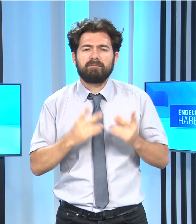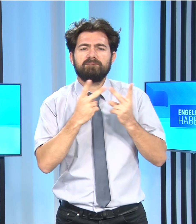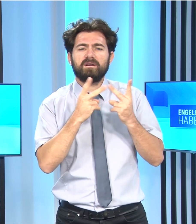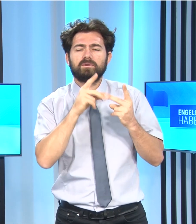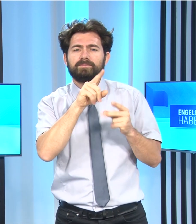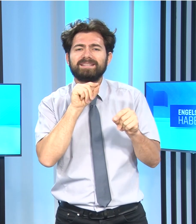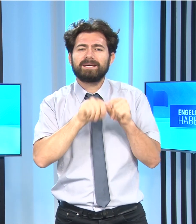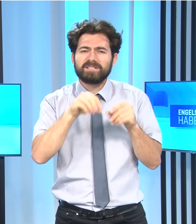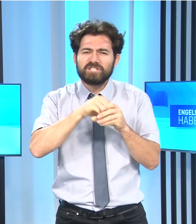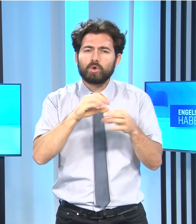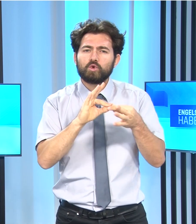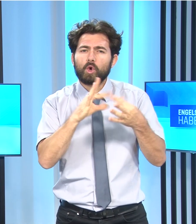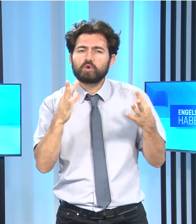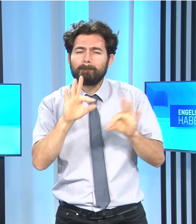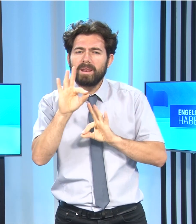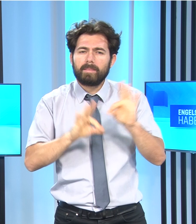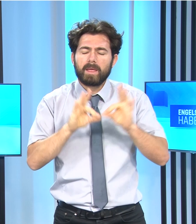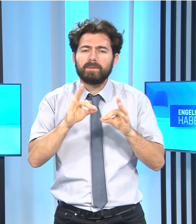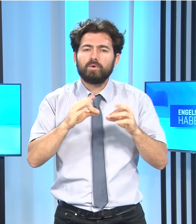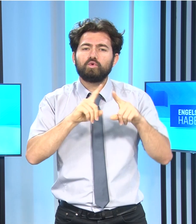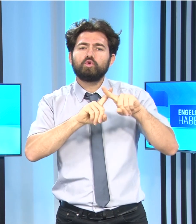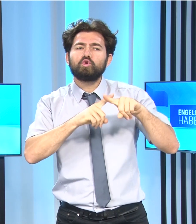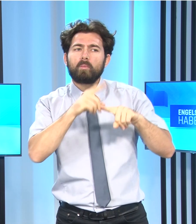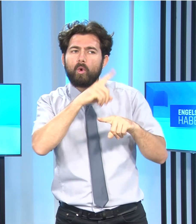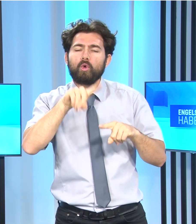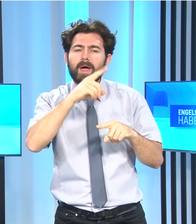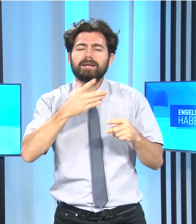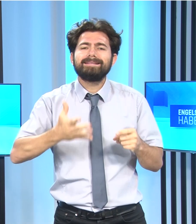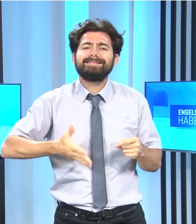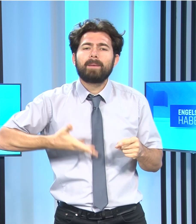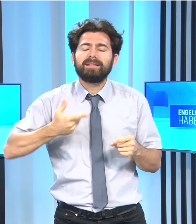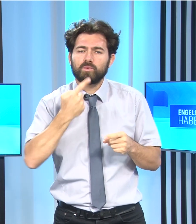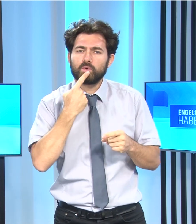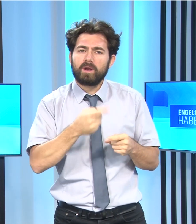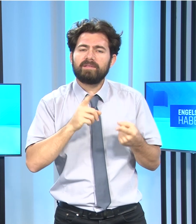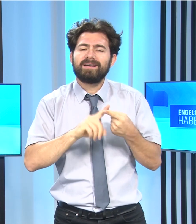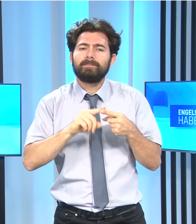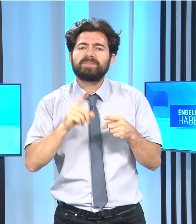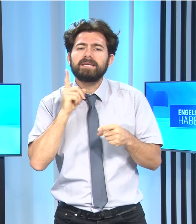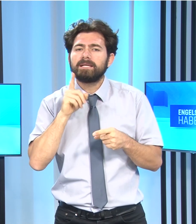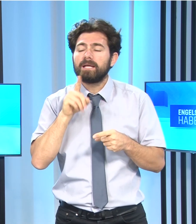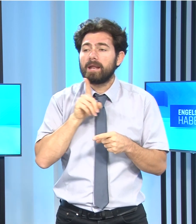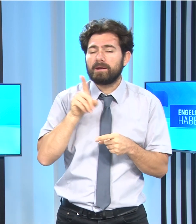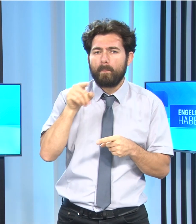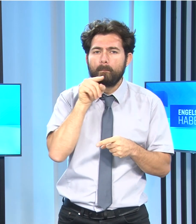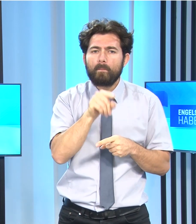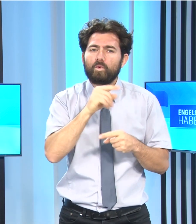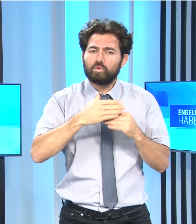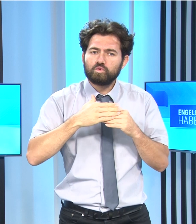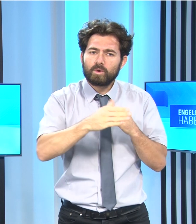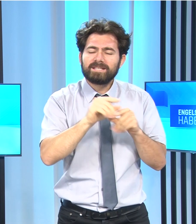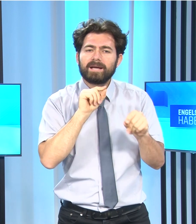Wilson, Kıbrıs'ta çözüm planlarını Rumların reddettiğini vurguladı ve İngiltere'nin bu